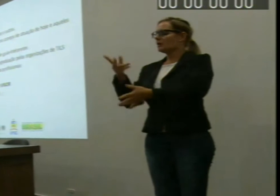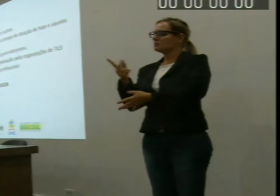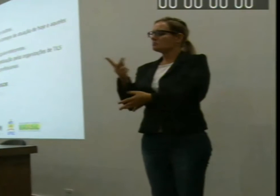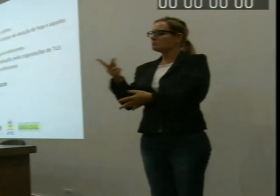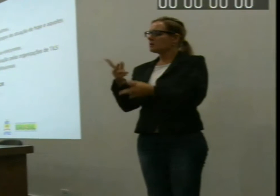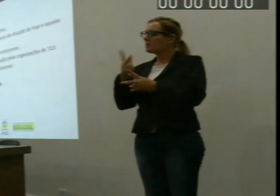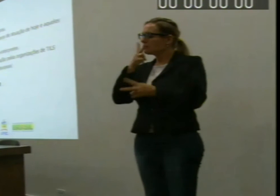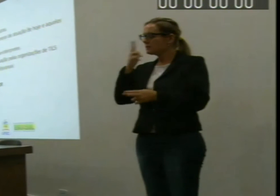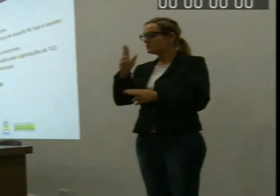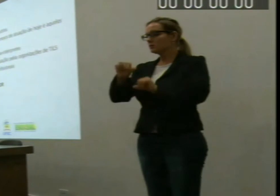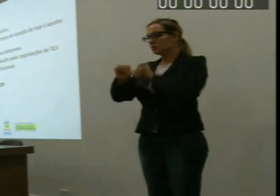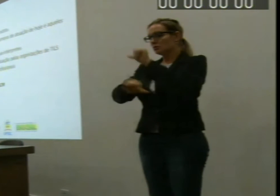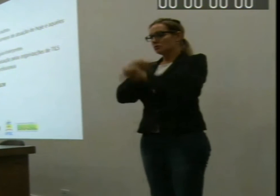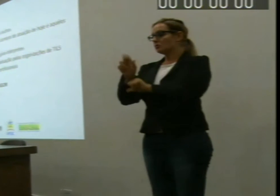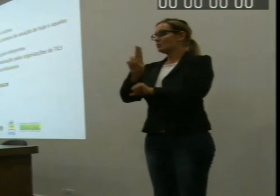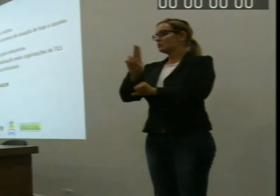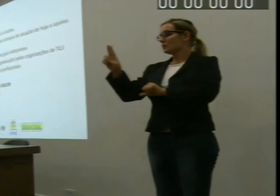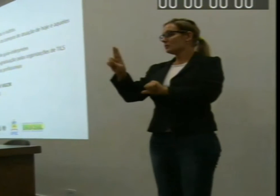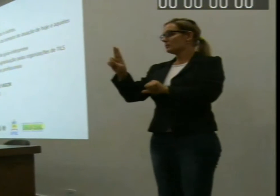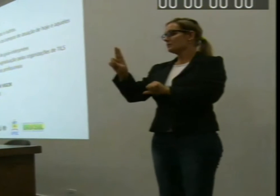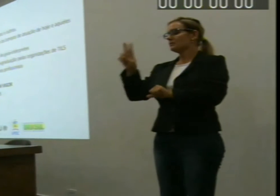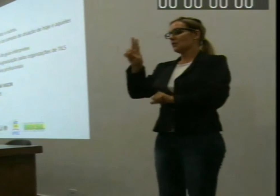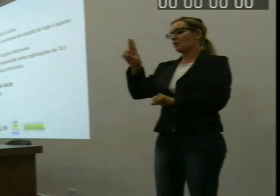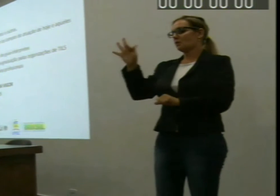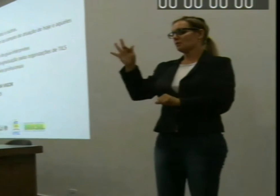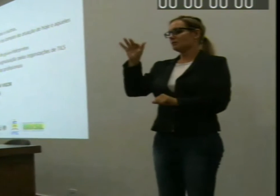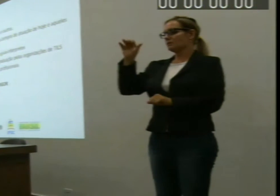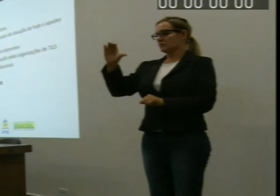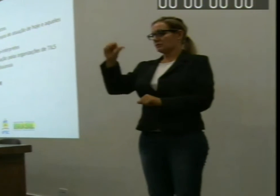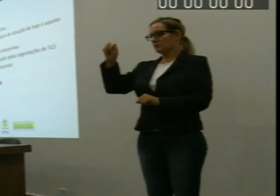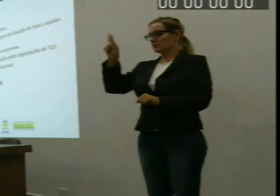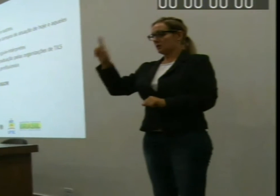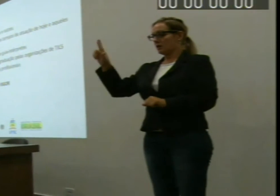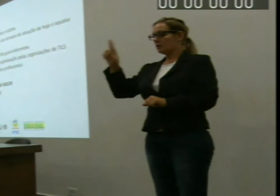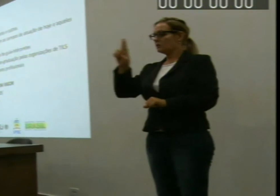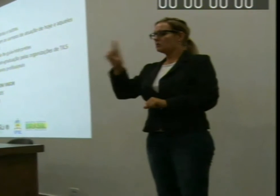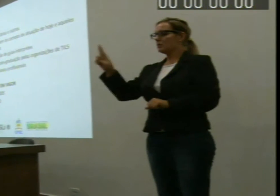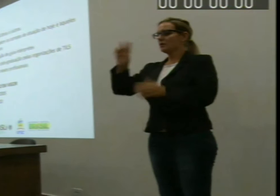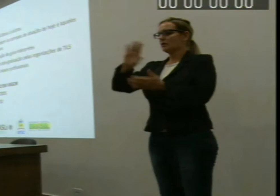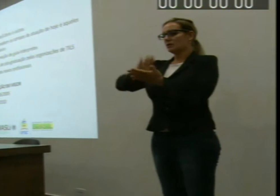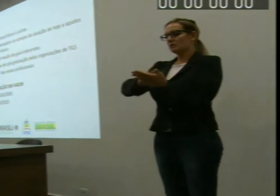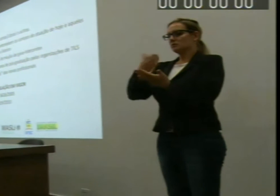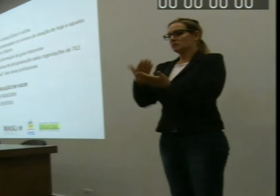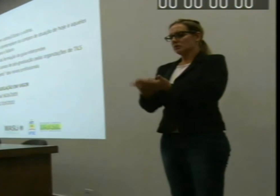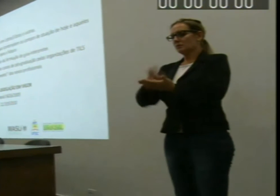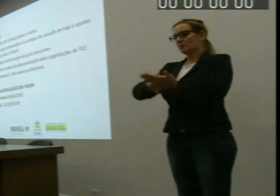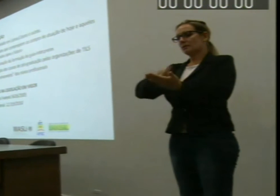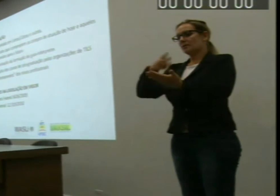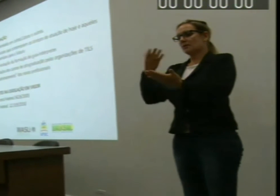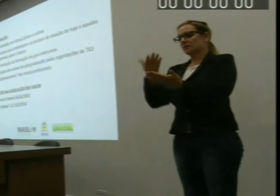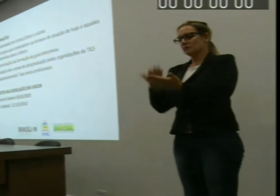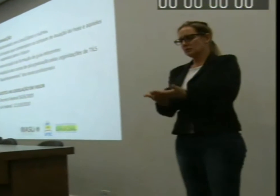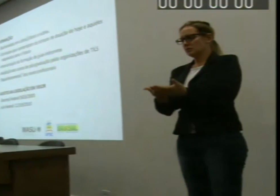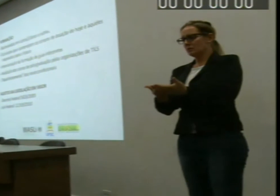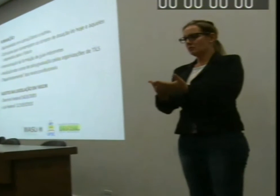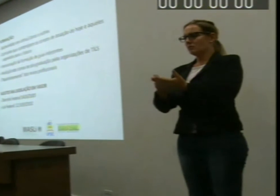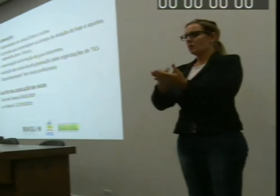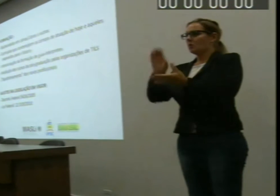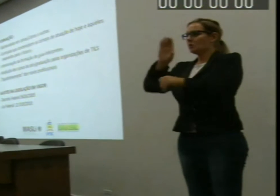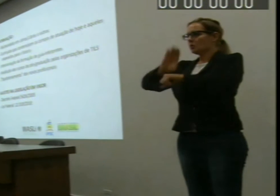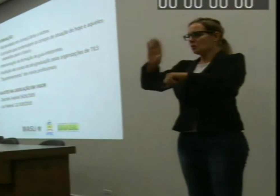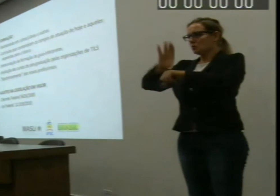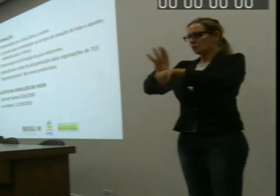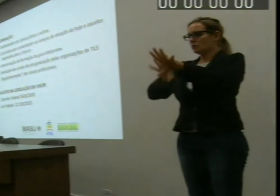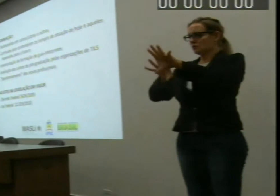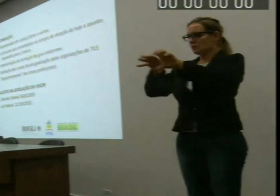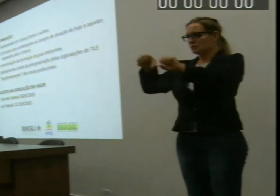mas muda o nome a o fcar por exemplo denomina o curso dele de tradução e interpretação da língua de sinais curso de graduação em tradução e